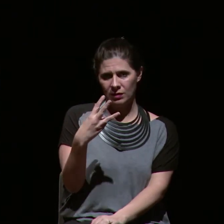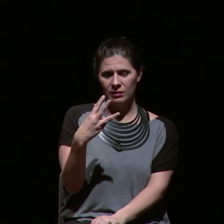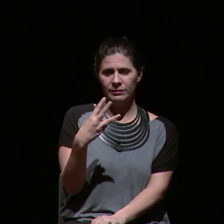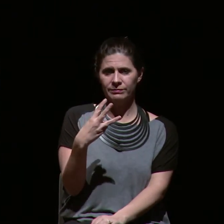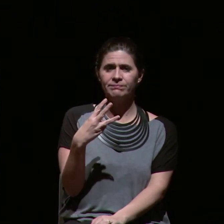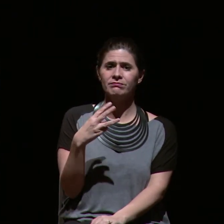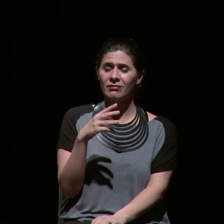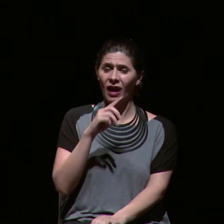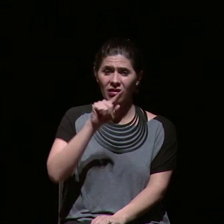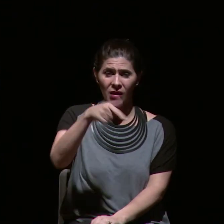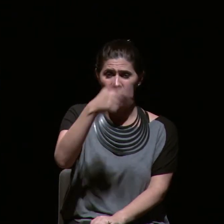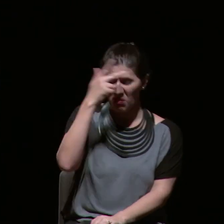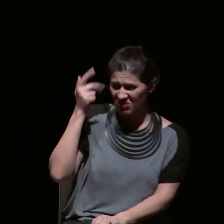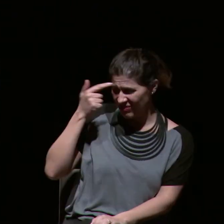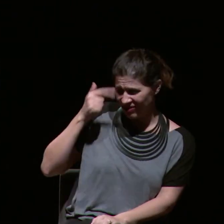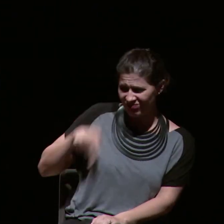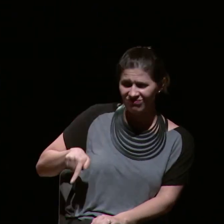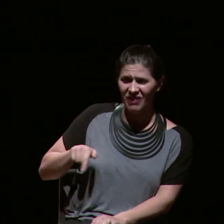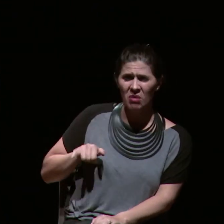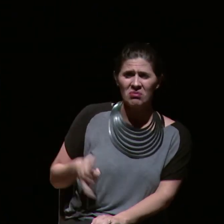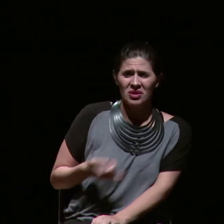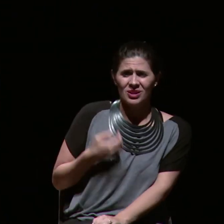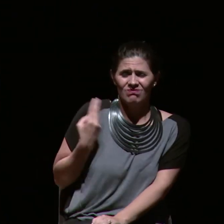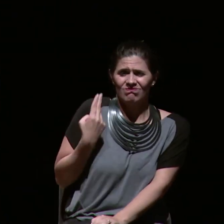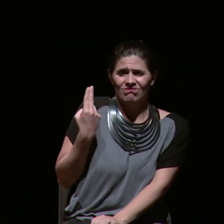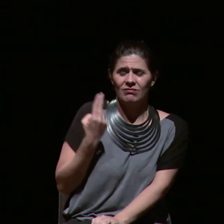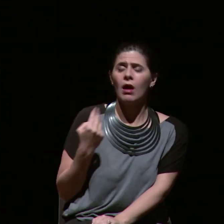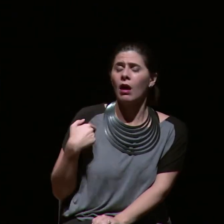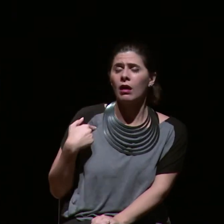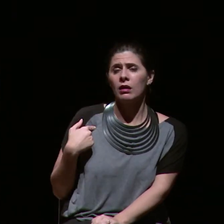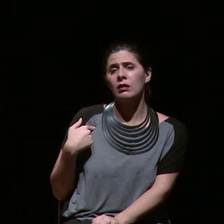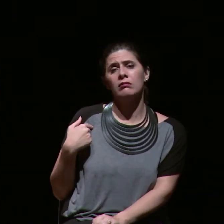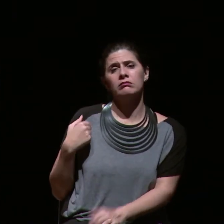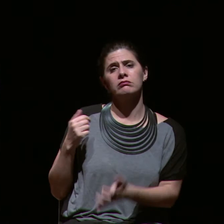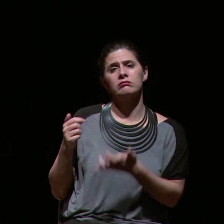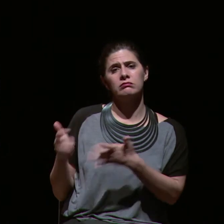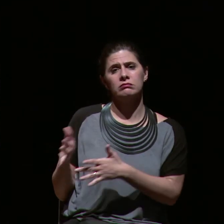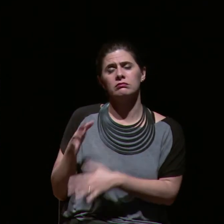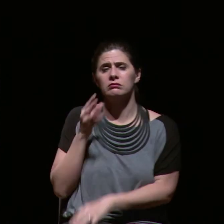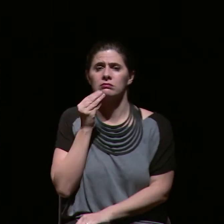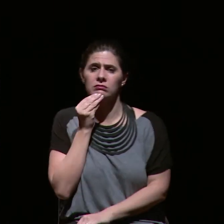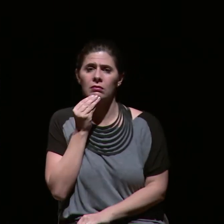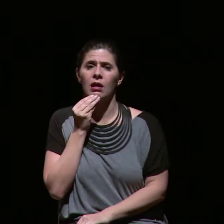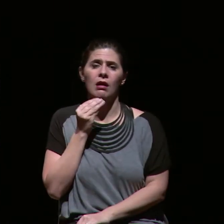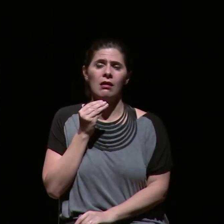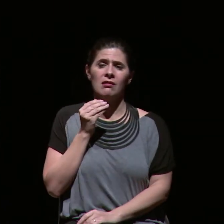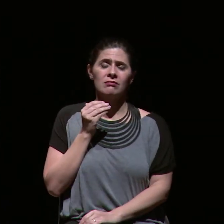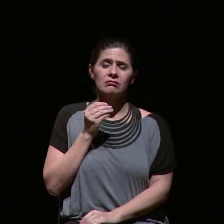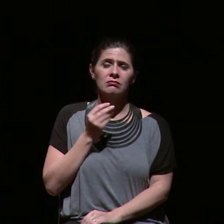silenciando-se num mundo onde era inconcebível a possibilidade de atuação de um intelectual ou artista negro.